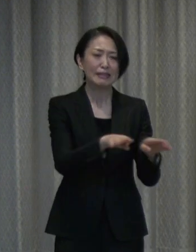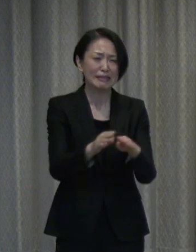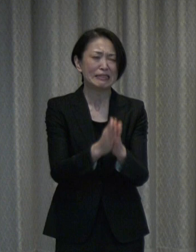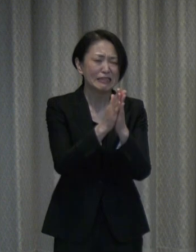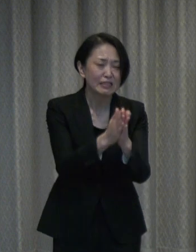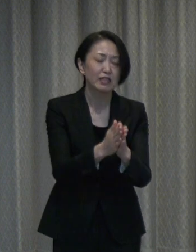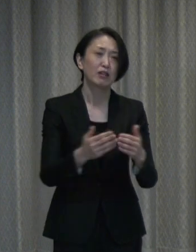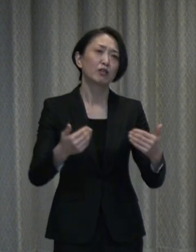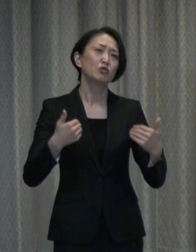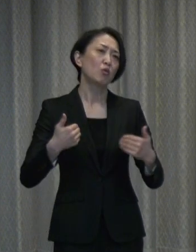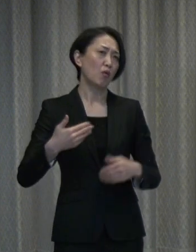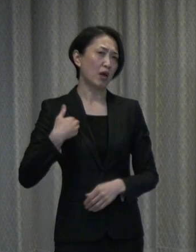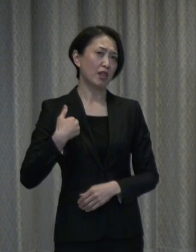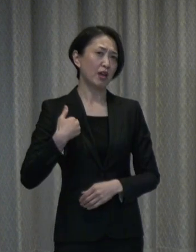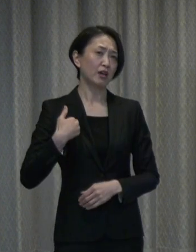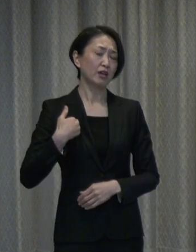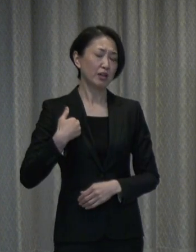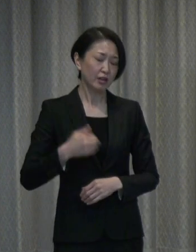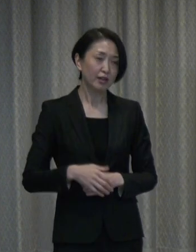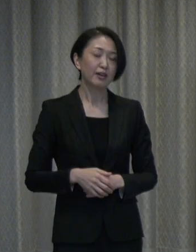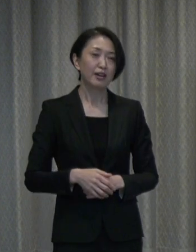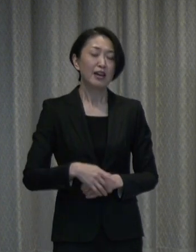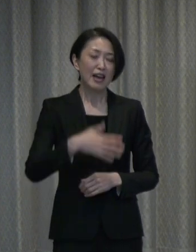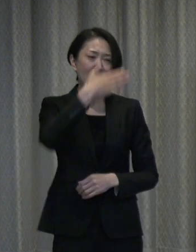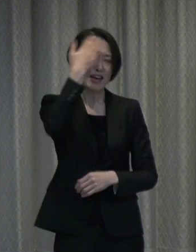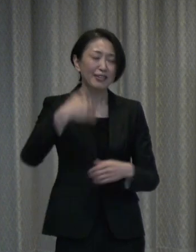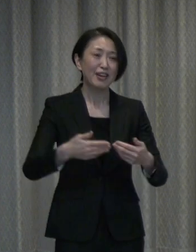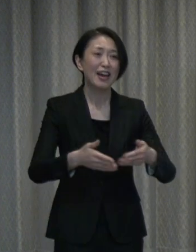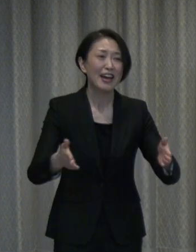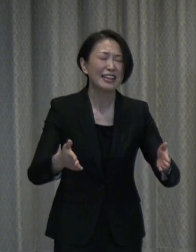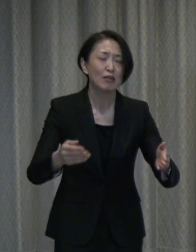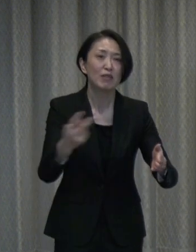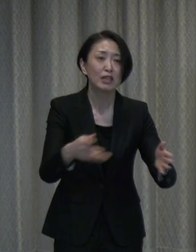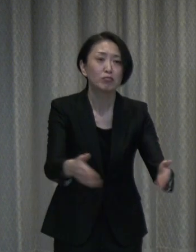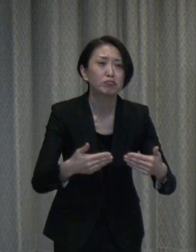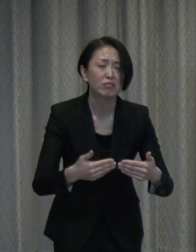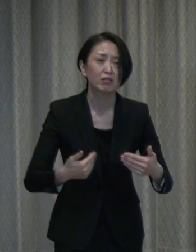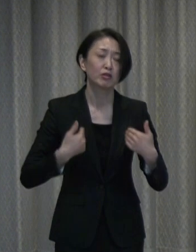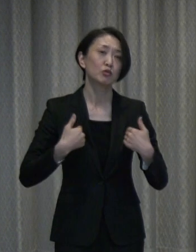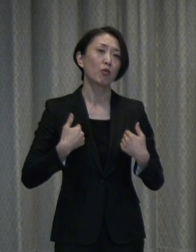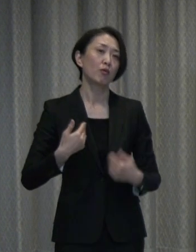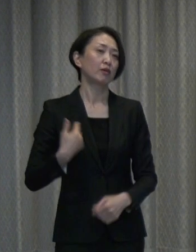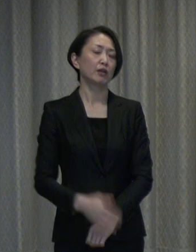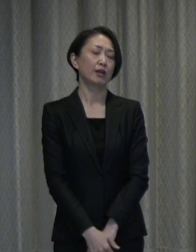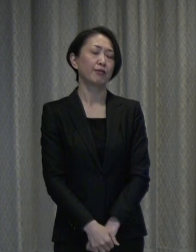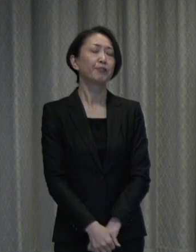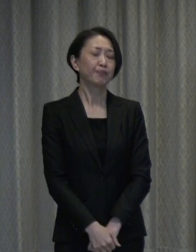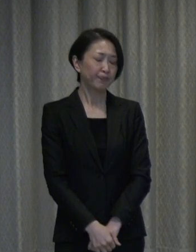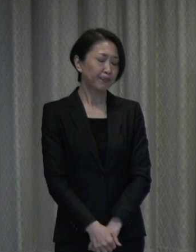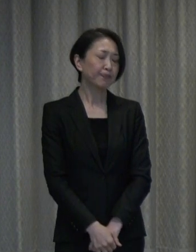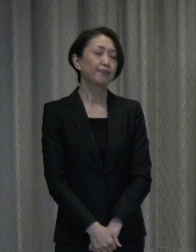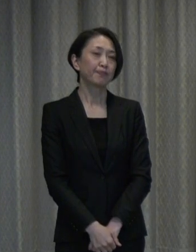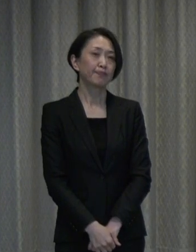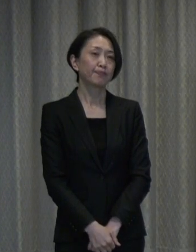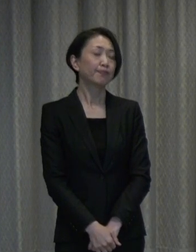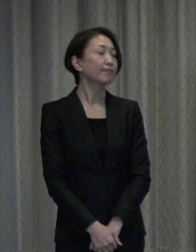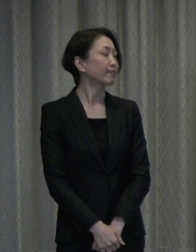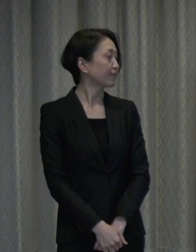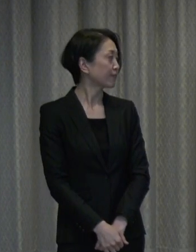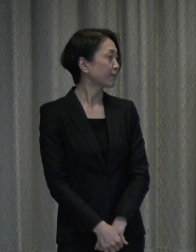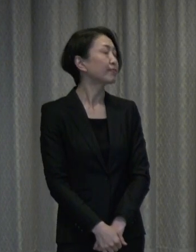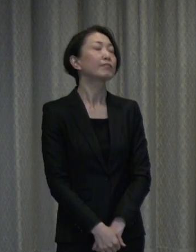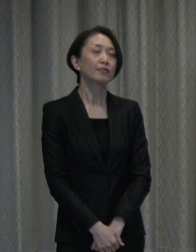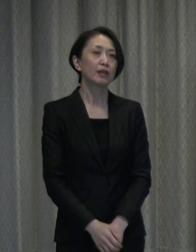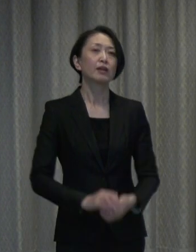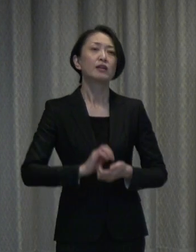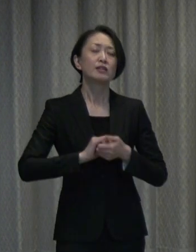けたお店をまた閉じなければならないということも考えられるということでございます。次お願いします。そのためにぜひ皆